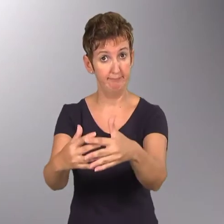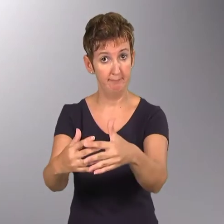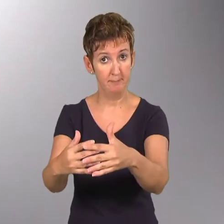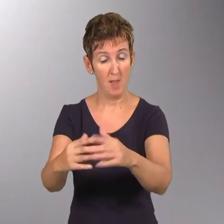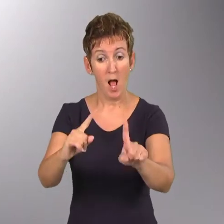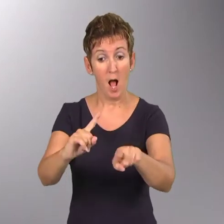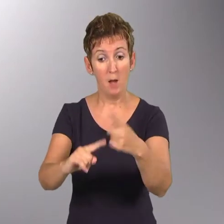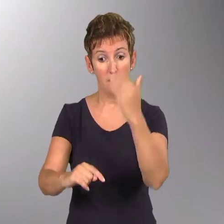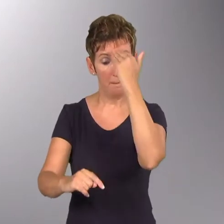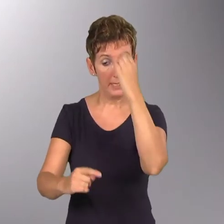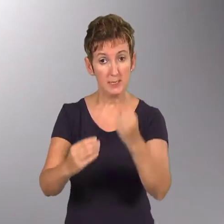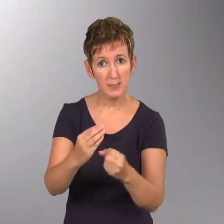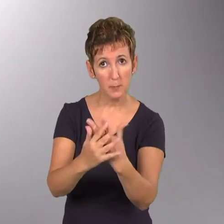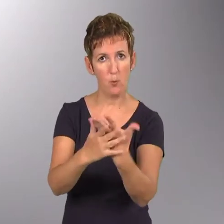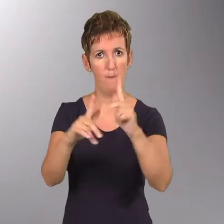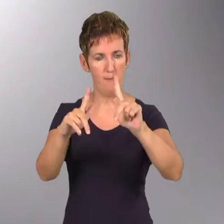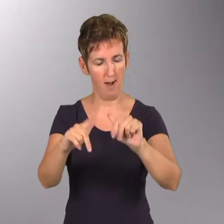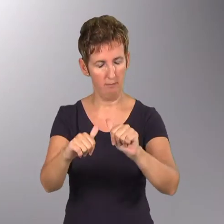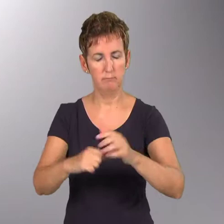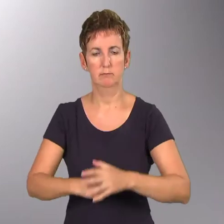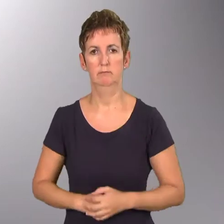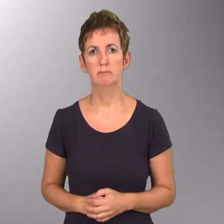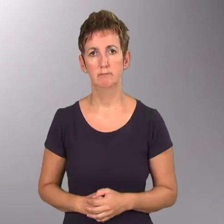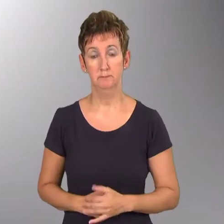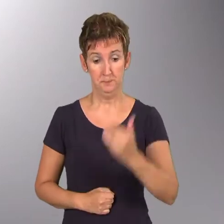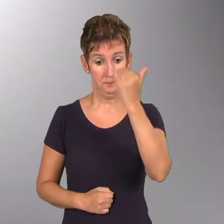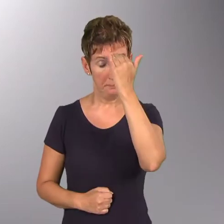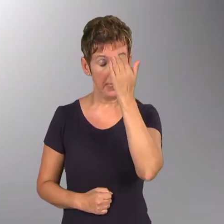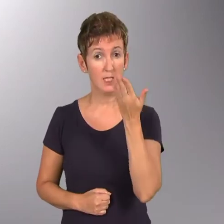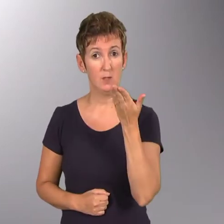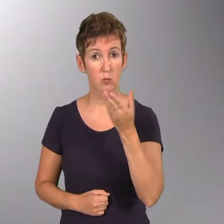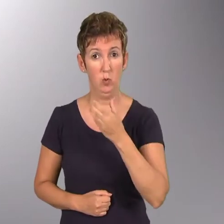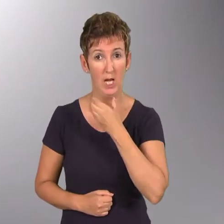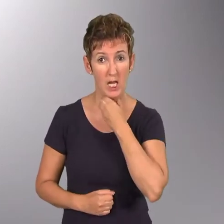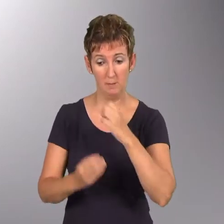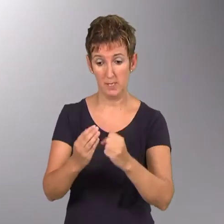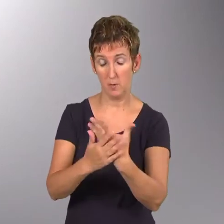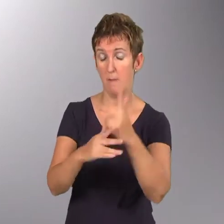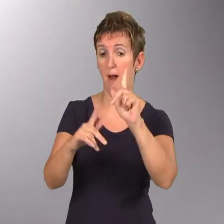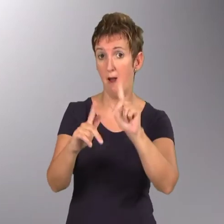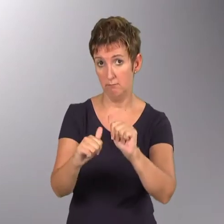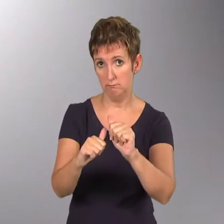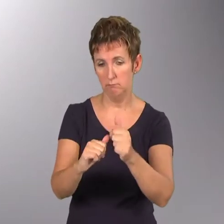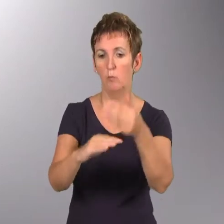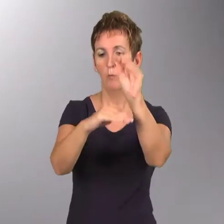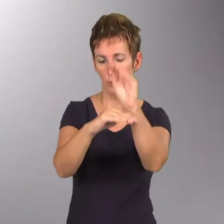La grippe pandémique. Important en cas de symptômes. Si vous présentez des symptômes de la grippe,